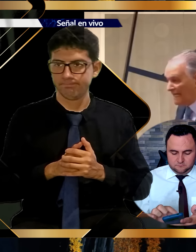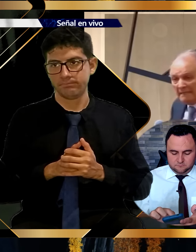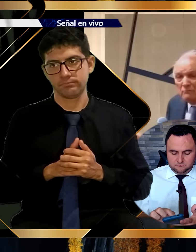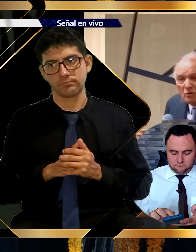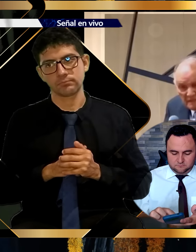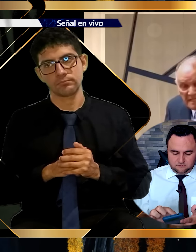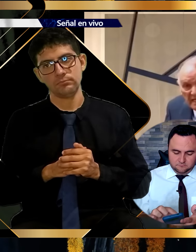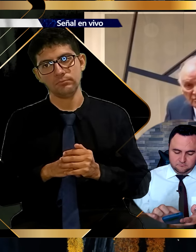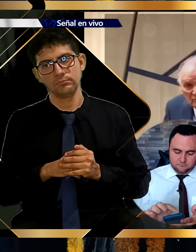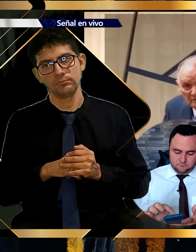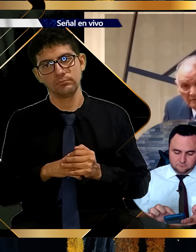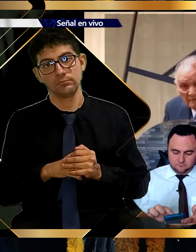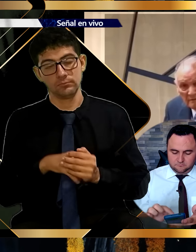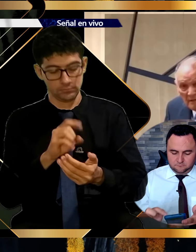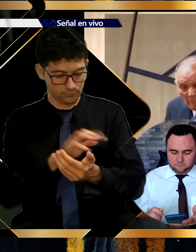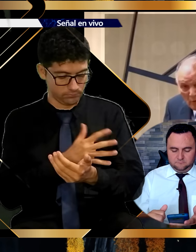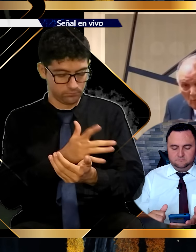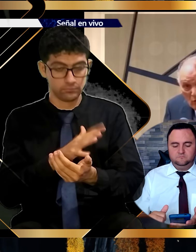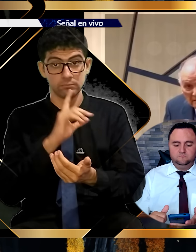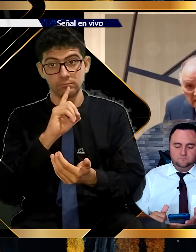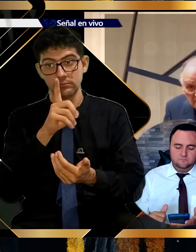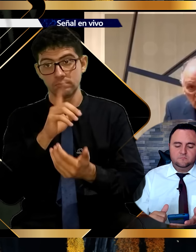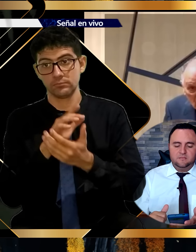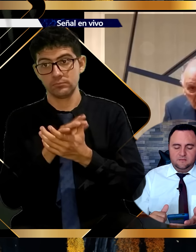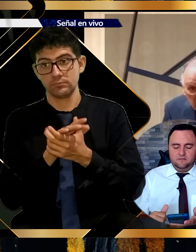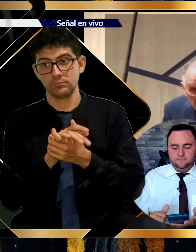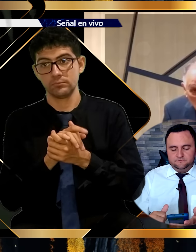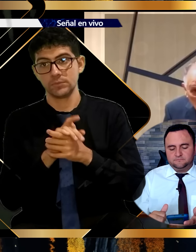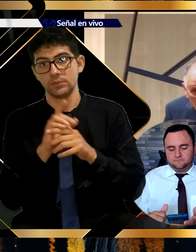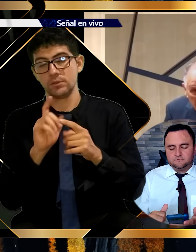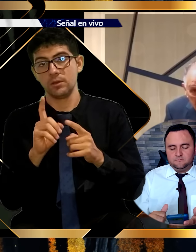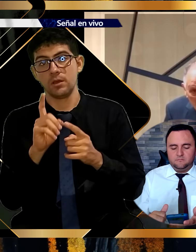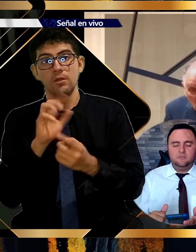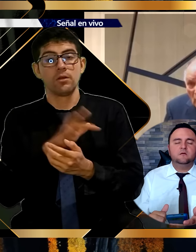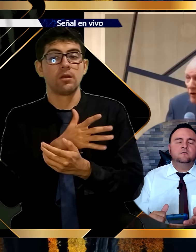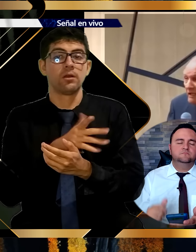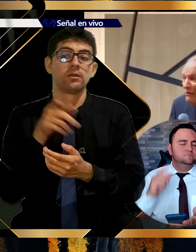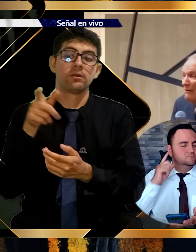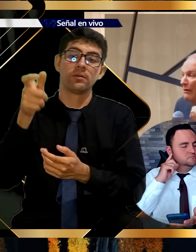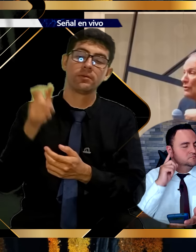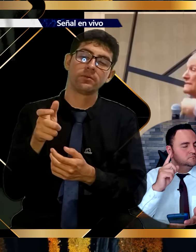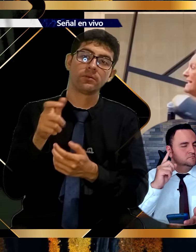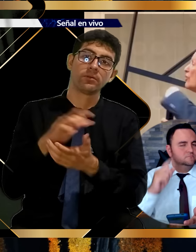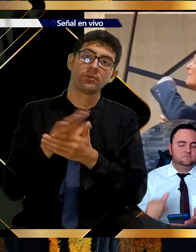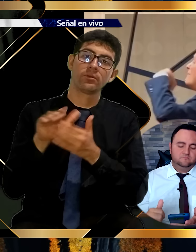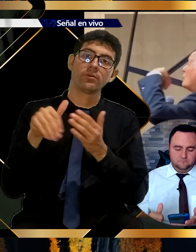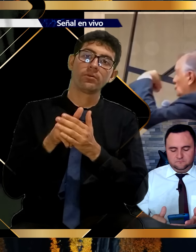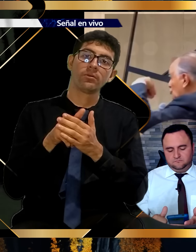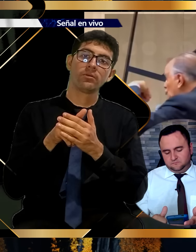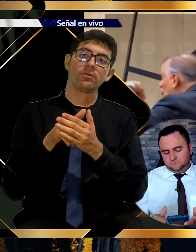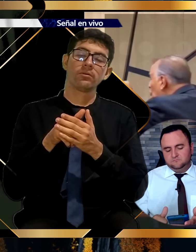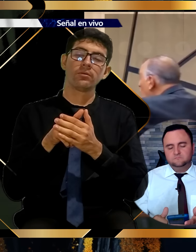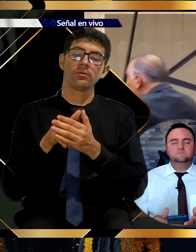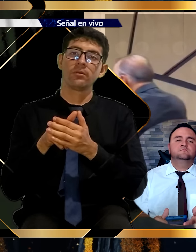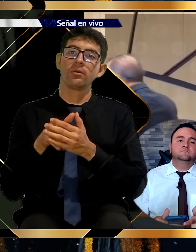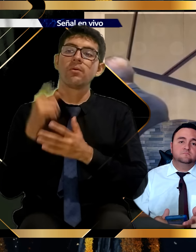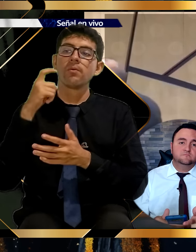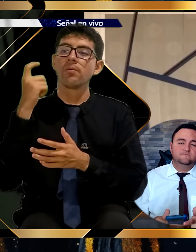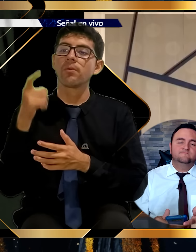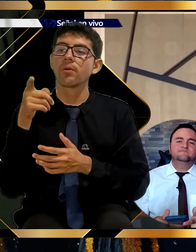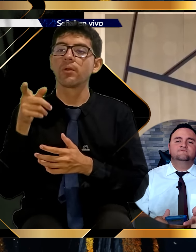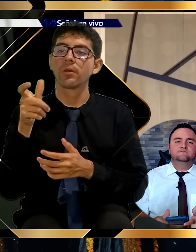Y hay himnos que dicen eso. Pero como los canta el Señor ese que es famoso, porque los cristianos se han vuelto que siguen los famosos, no los que